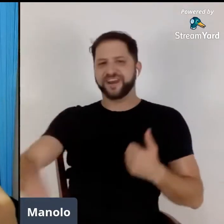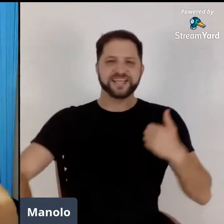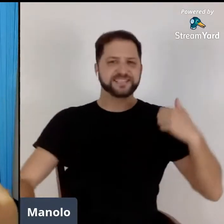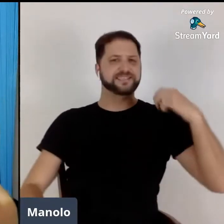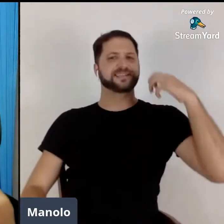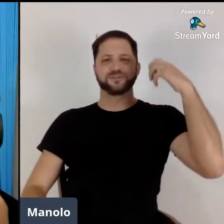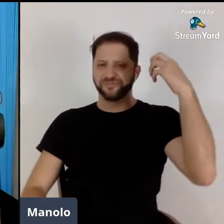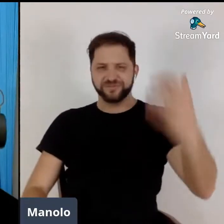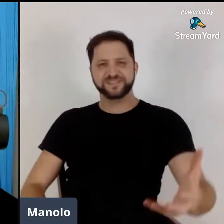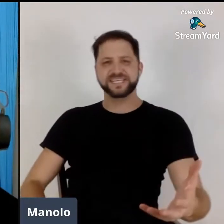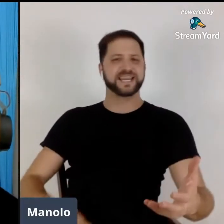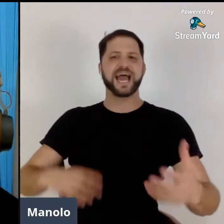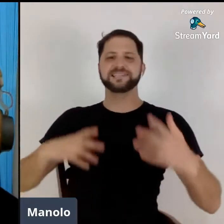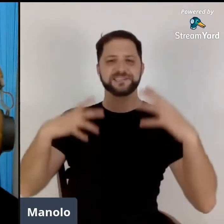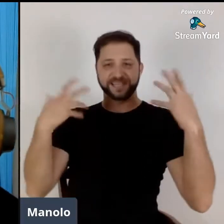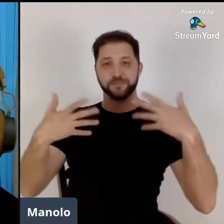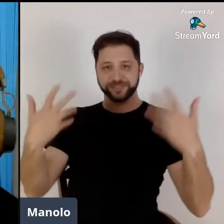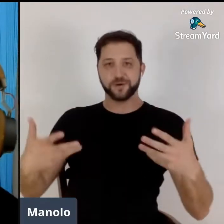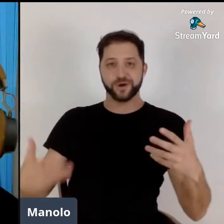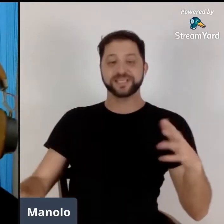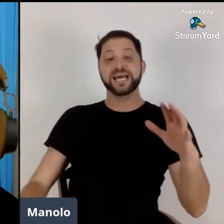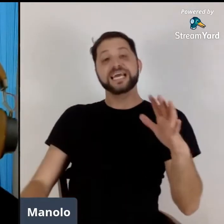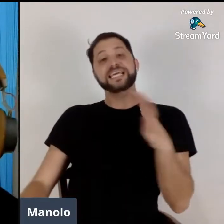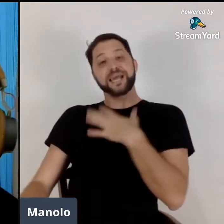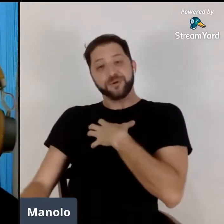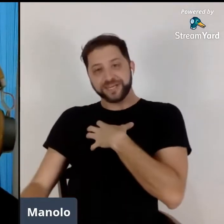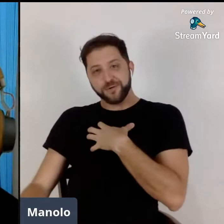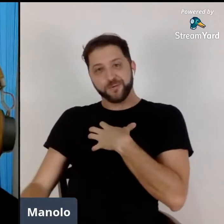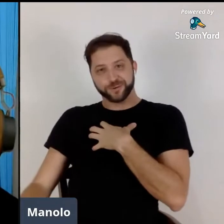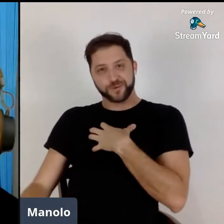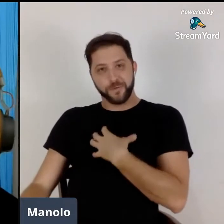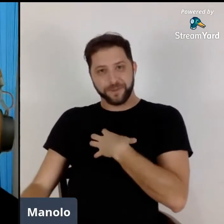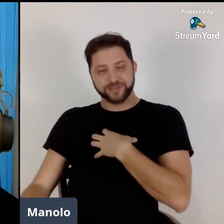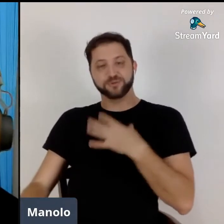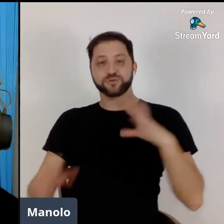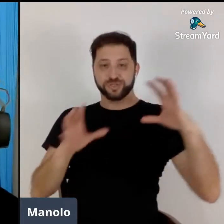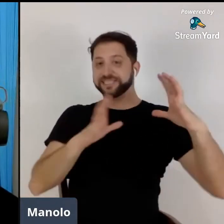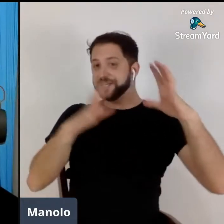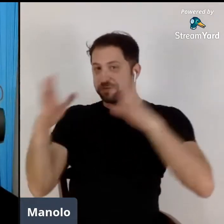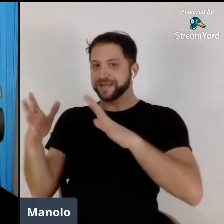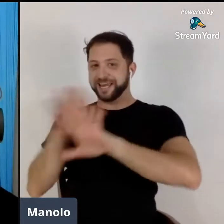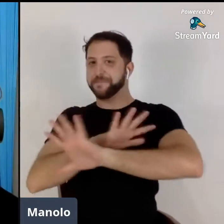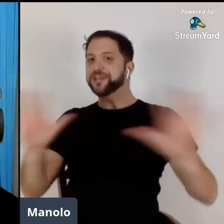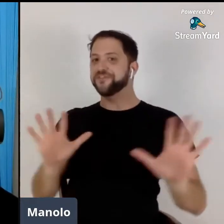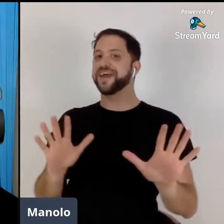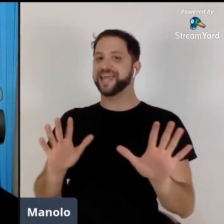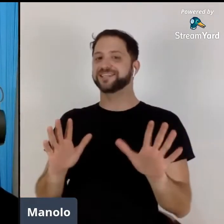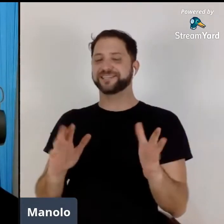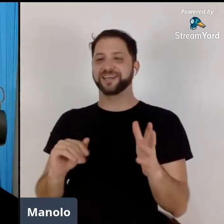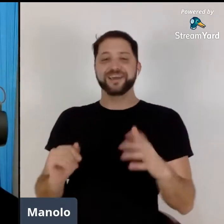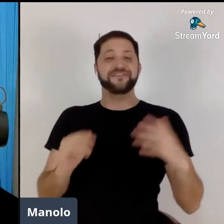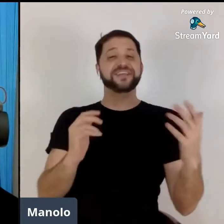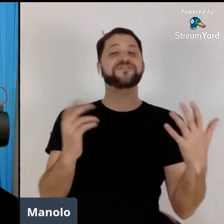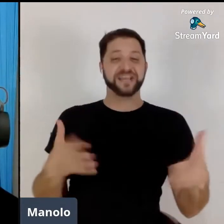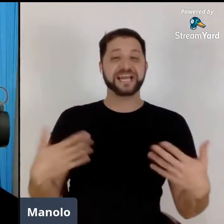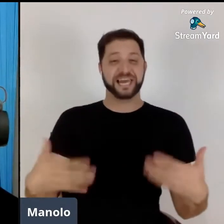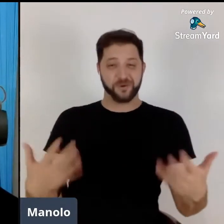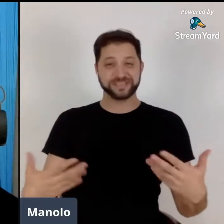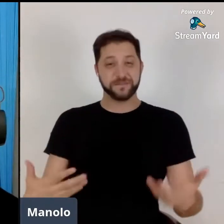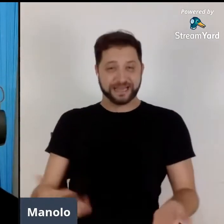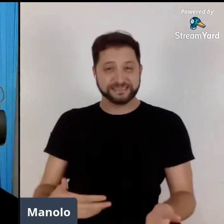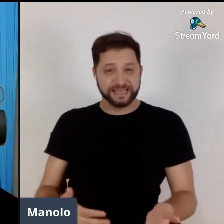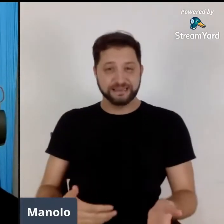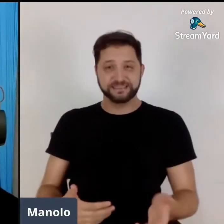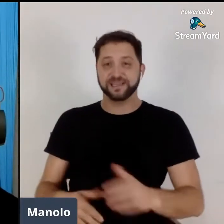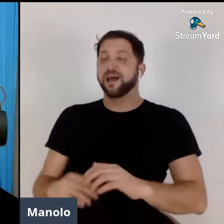ensinando frases, ensinando sinais, ensina muita coisa. E eu criei um curso completo da seguinte maneira, bem diferente, assim. Em vez de ficar